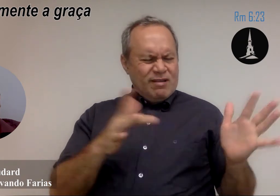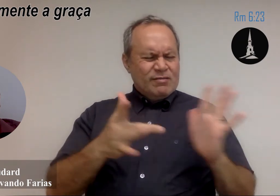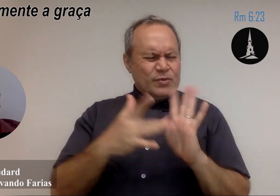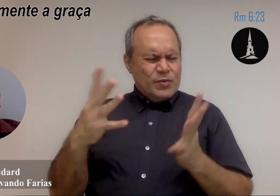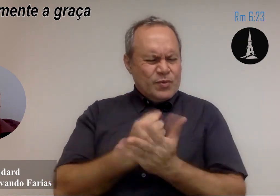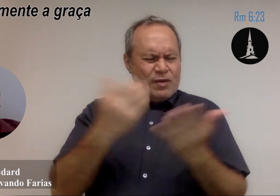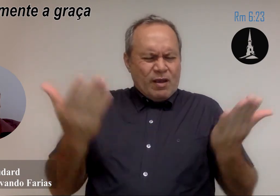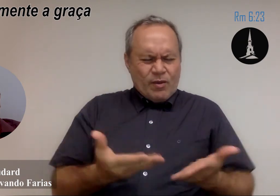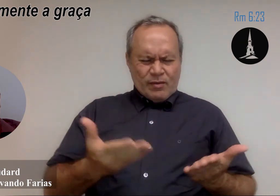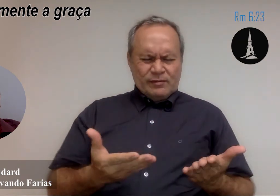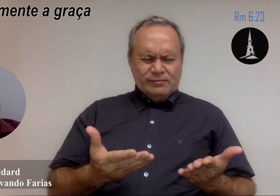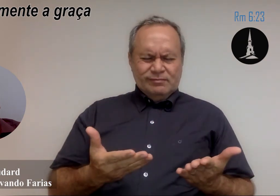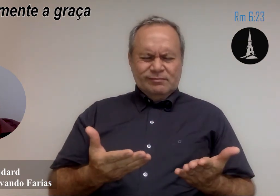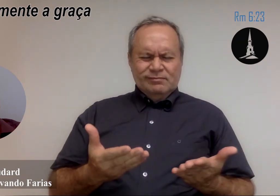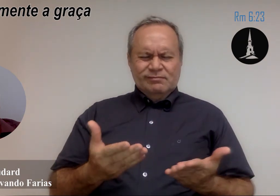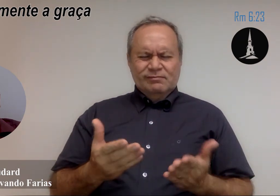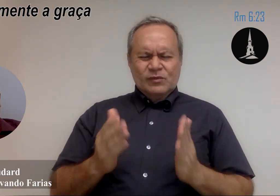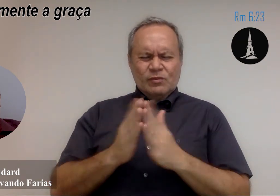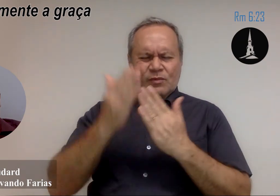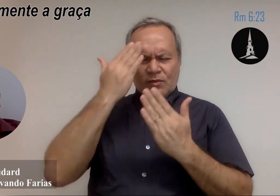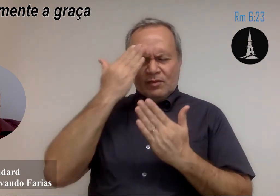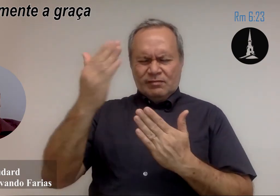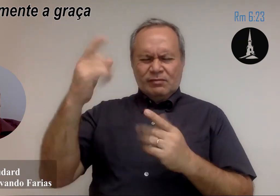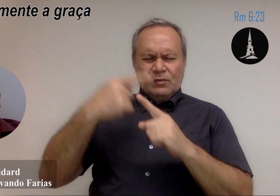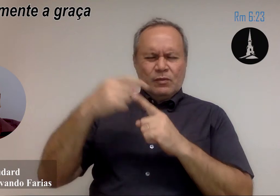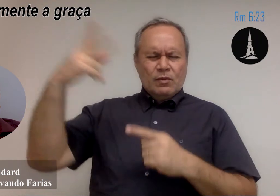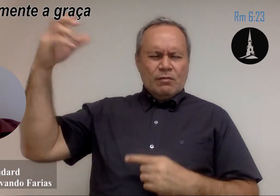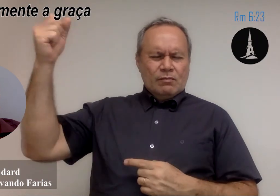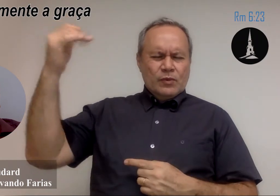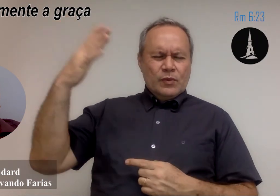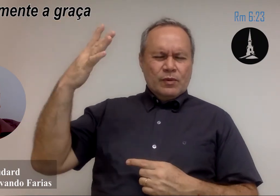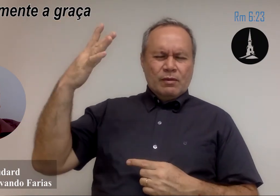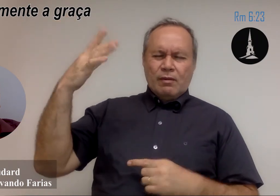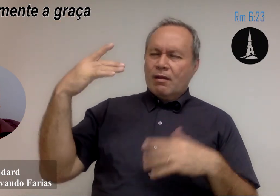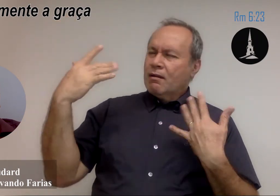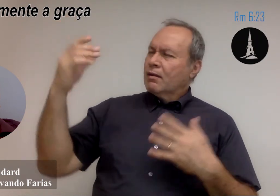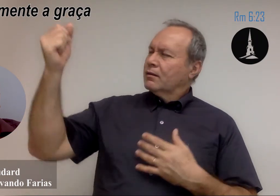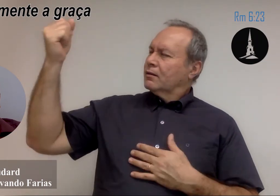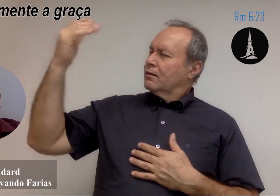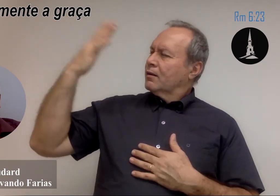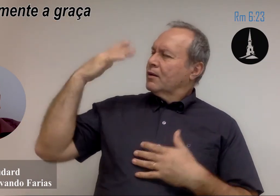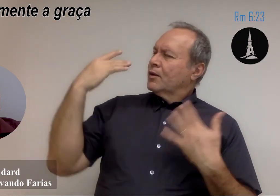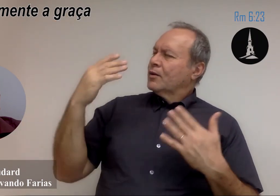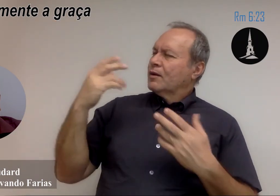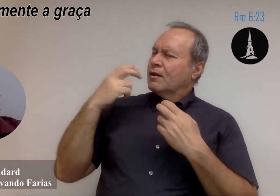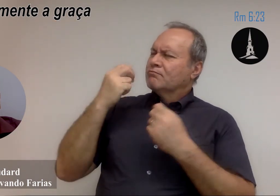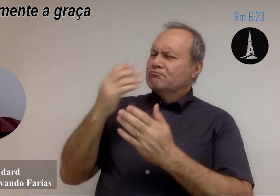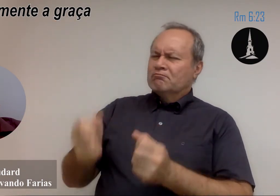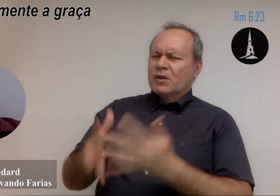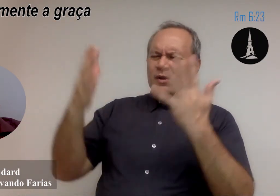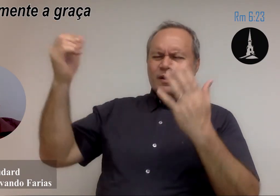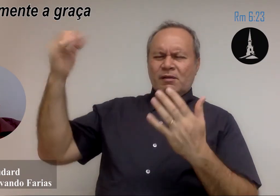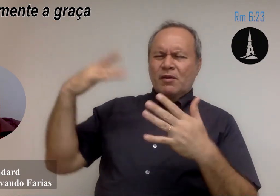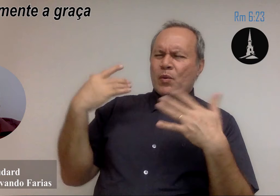isso ainda hoje, confiando na tua graça, na tua bendita graça, na tua